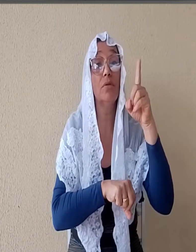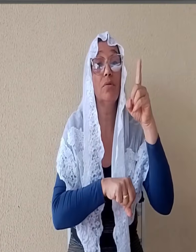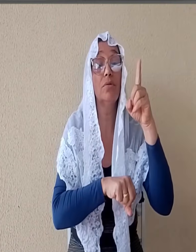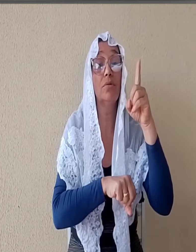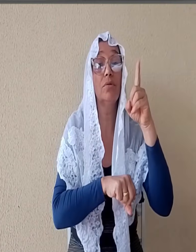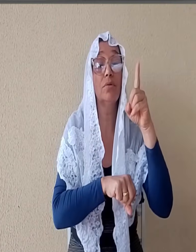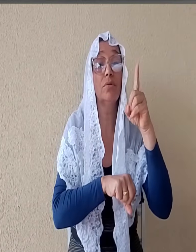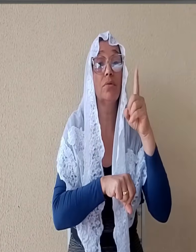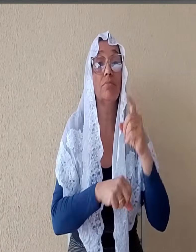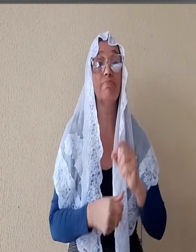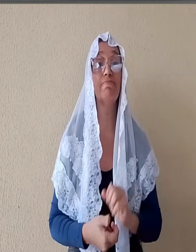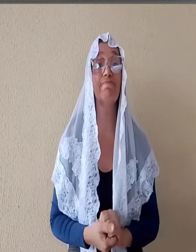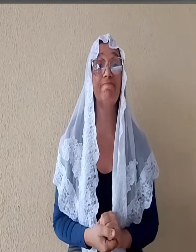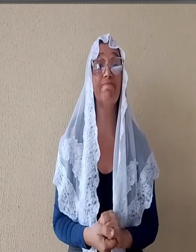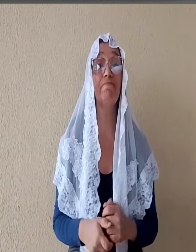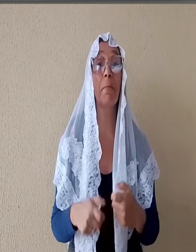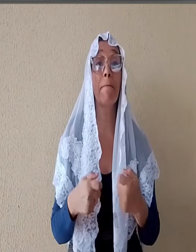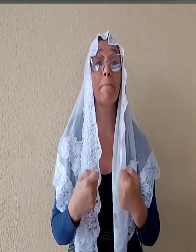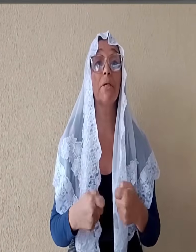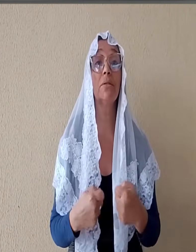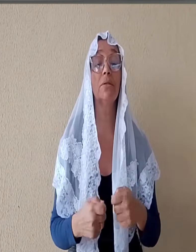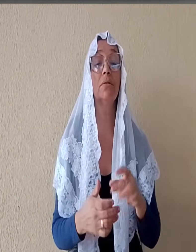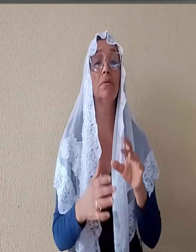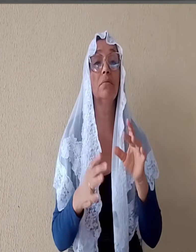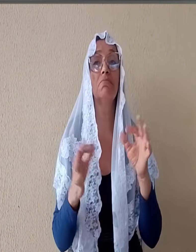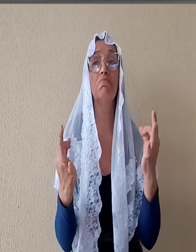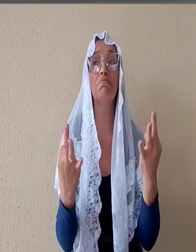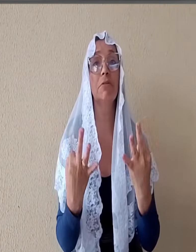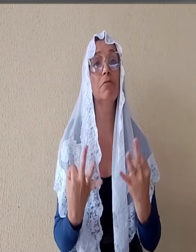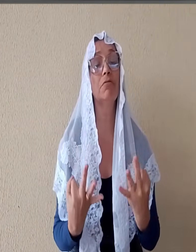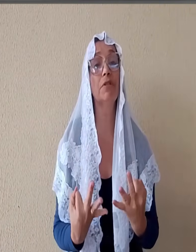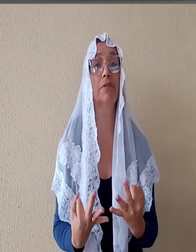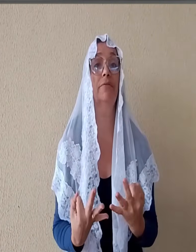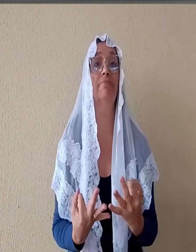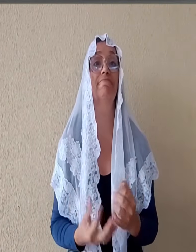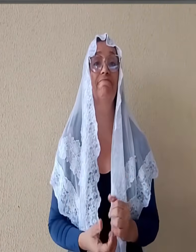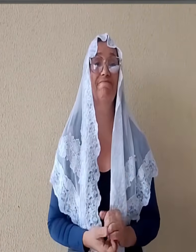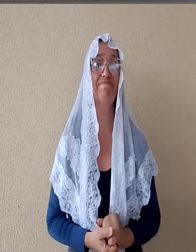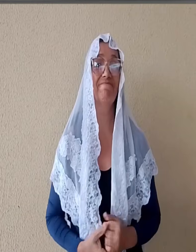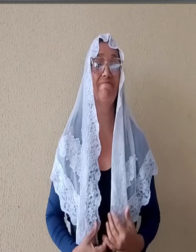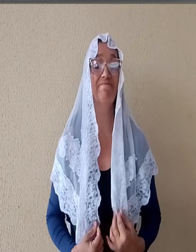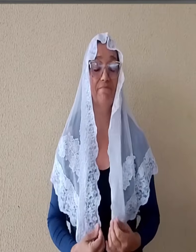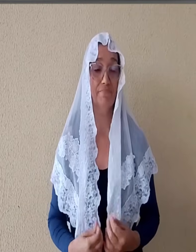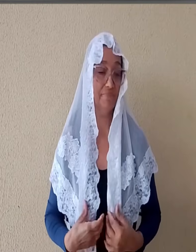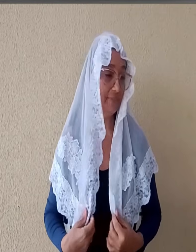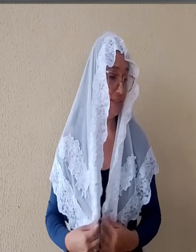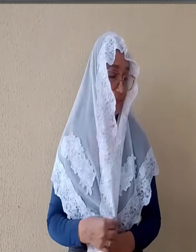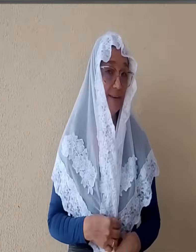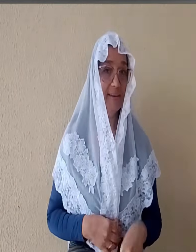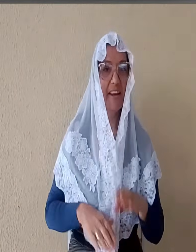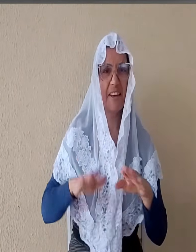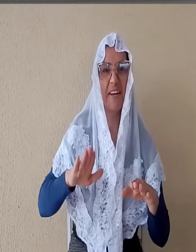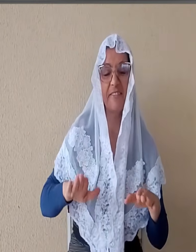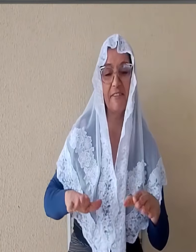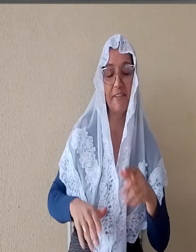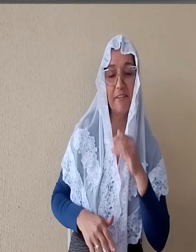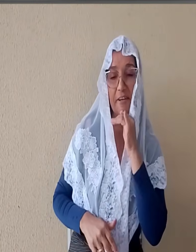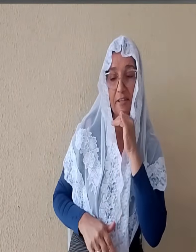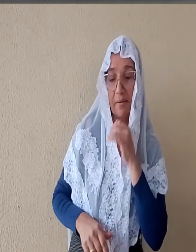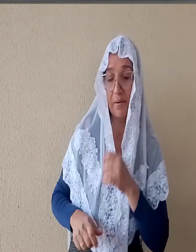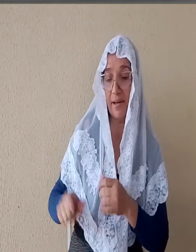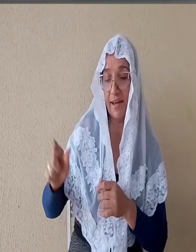perfeita. De repente, João falou, sou filho do meu pai sacerdote, vou comer as melhores